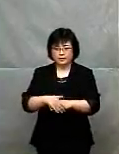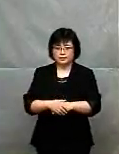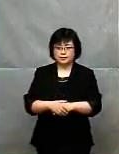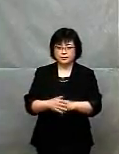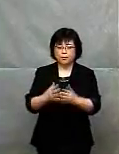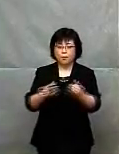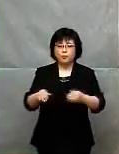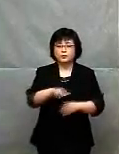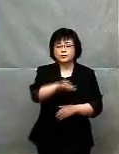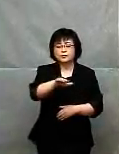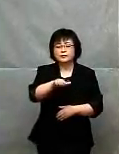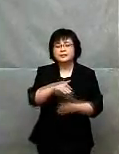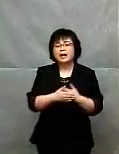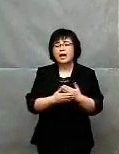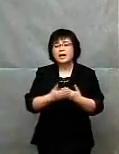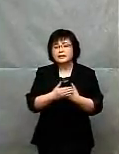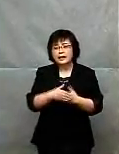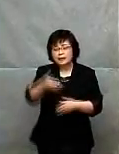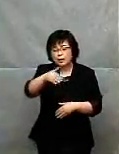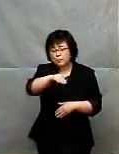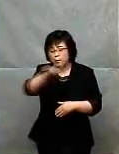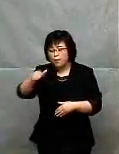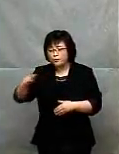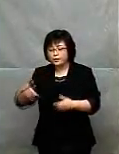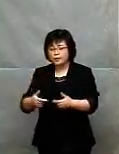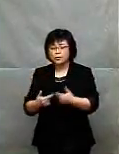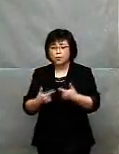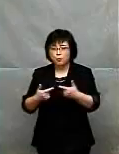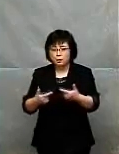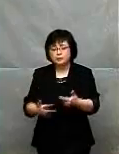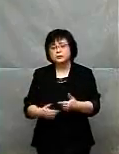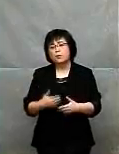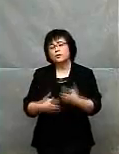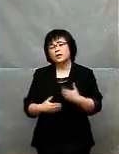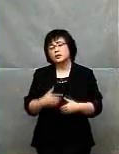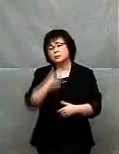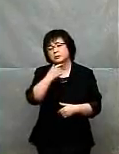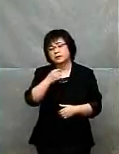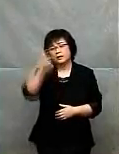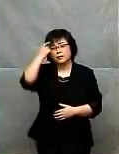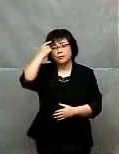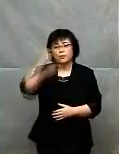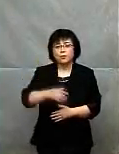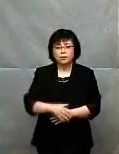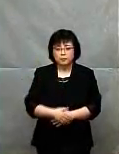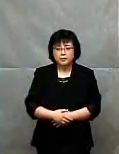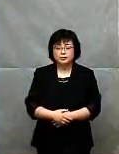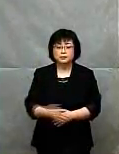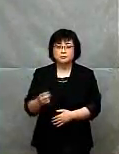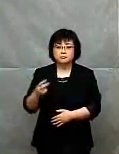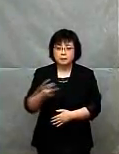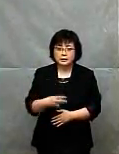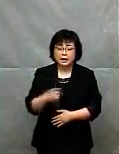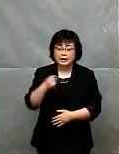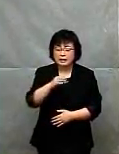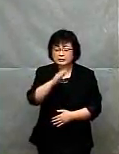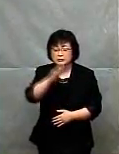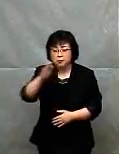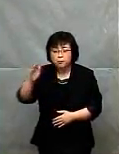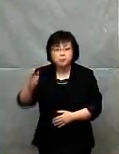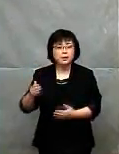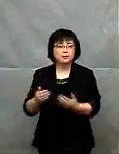の方に愛されているボンネットバスをお楽しみいただければというふうに思います。また夏本番とな